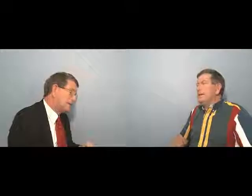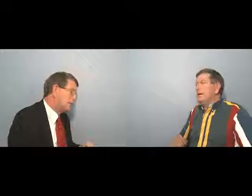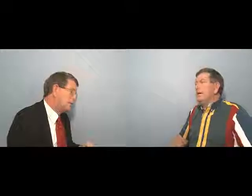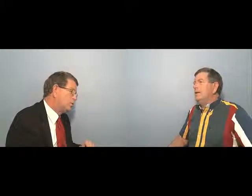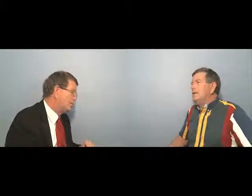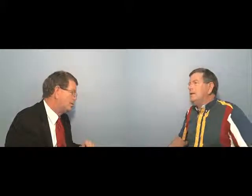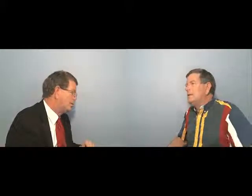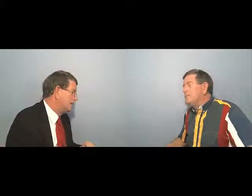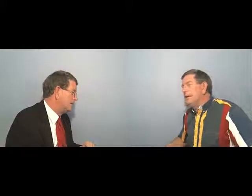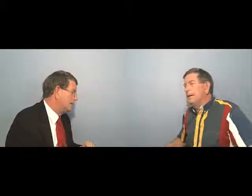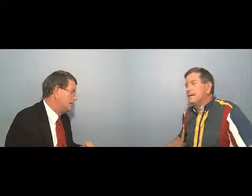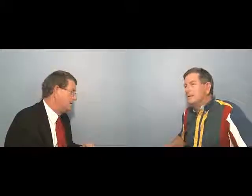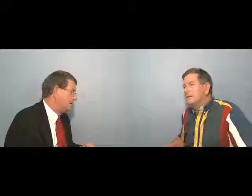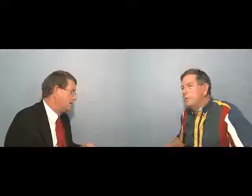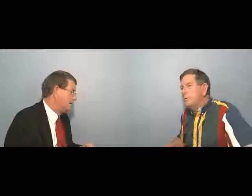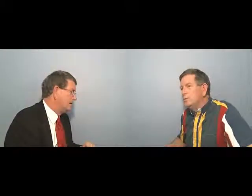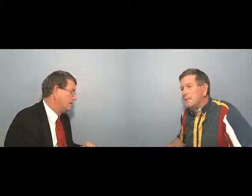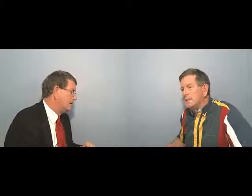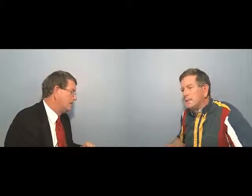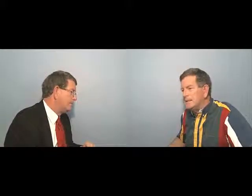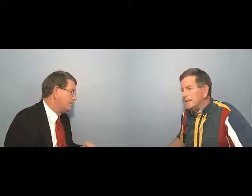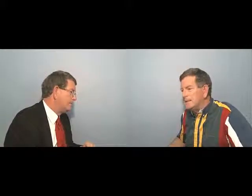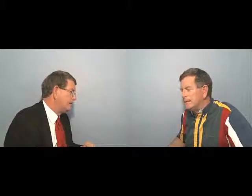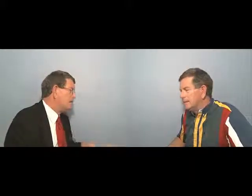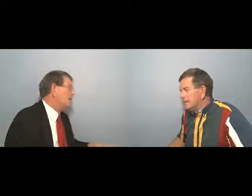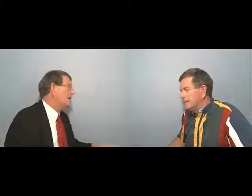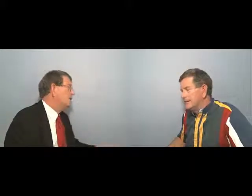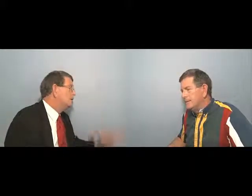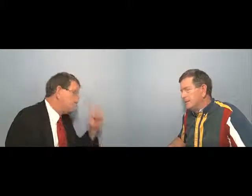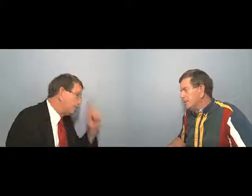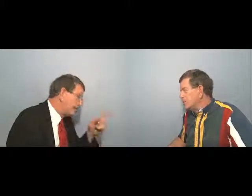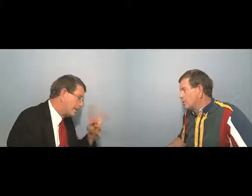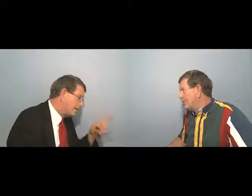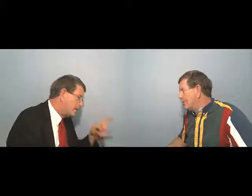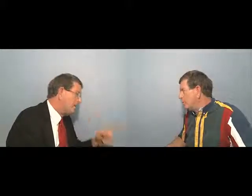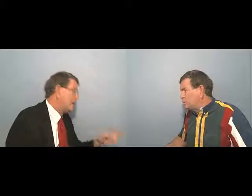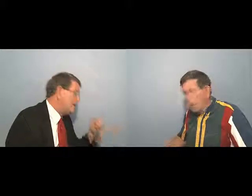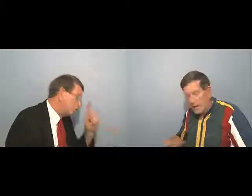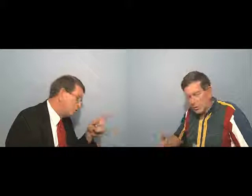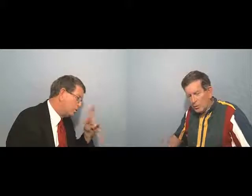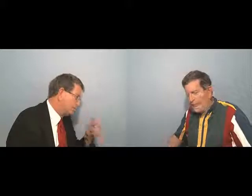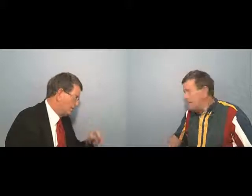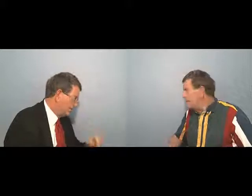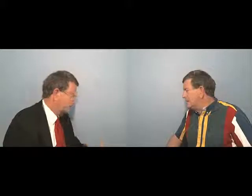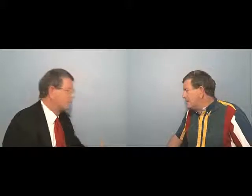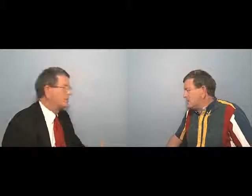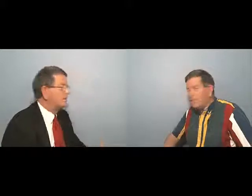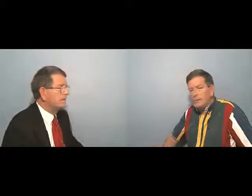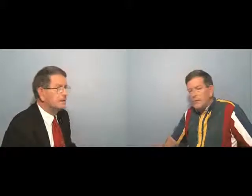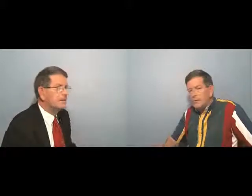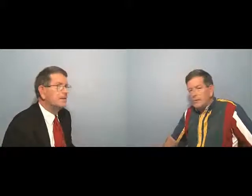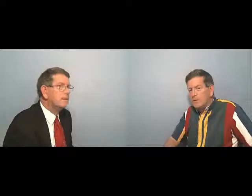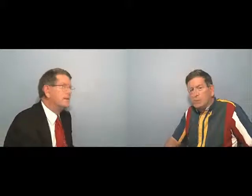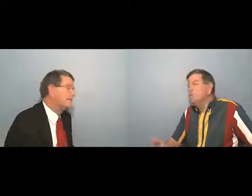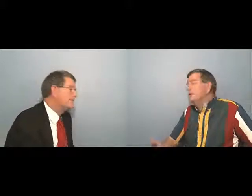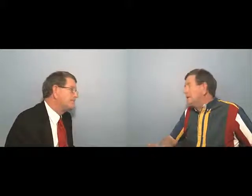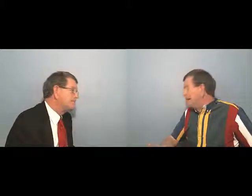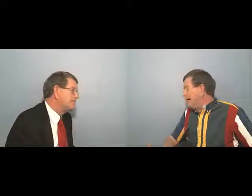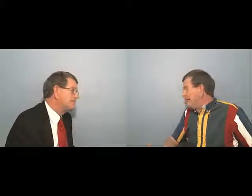Regarde-toi. je ne sais pas, c'est beaucoup demandé, hein. Regarde, tu devrais je marcher travaille toute et la tu- journée ici. J'ai beaucoup de travail à